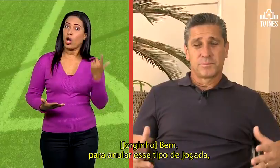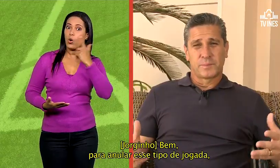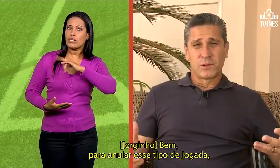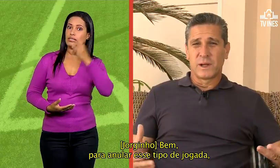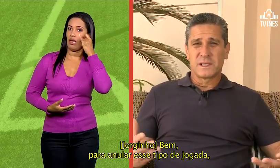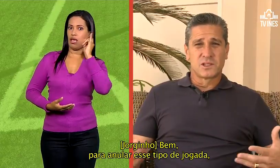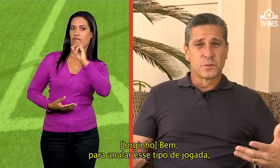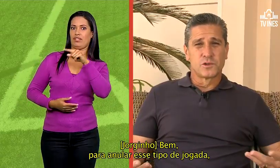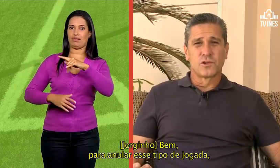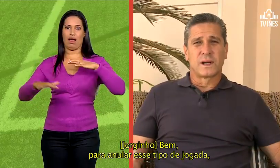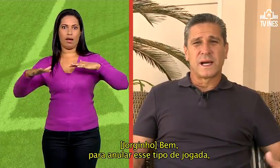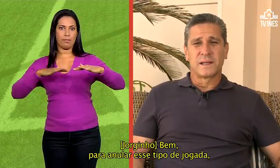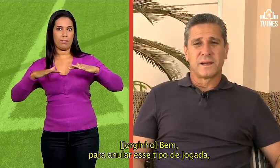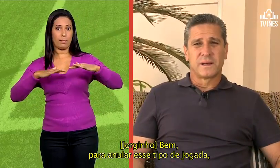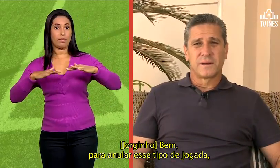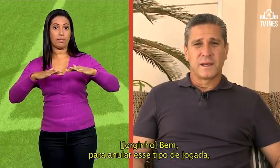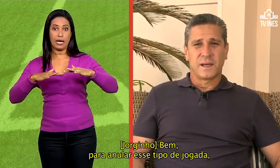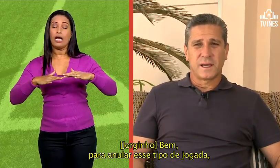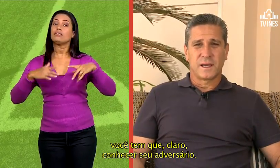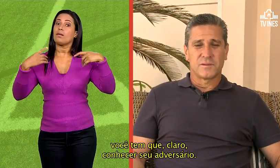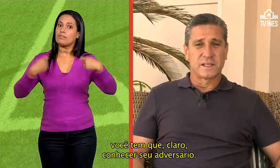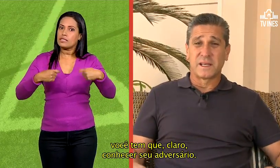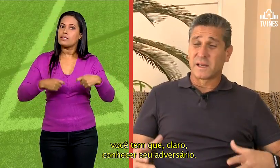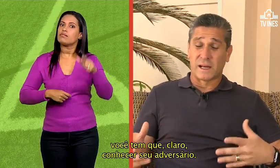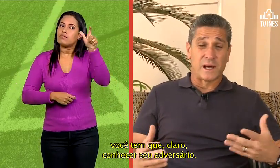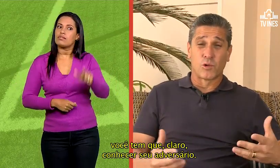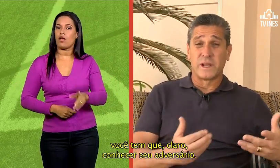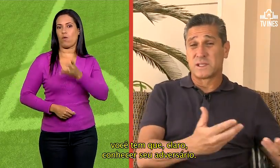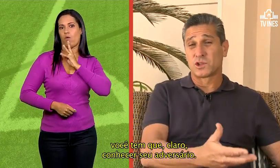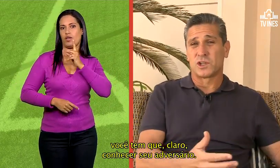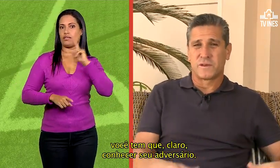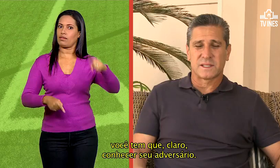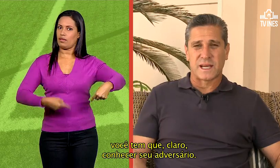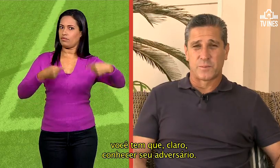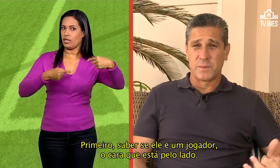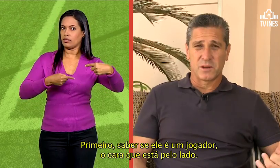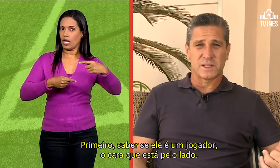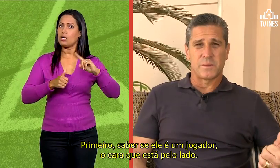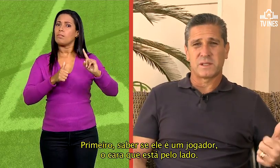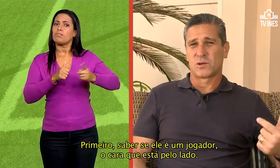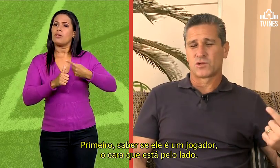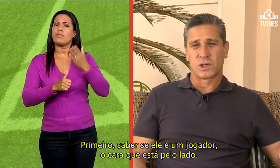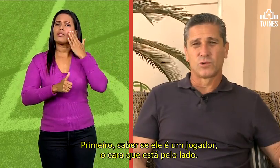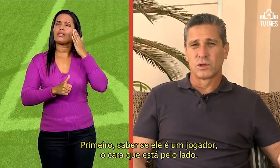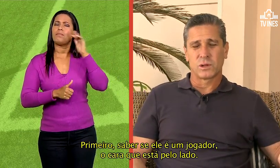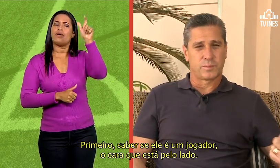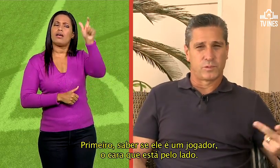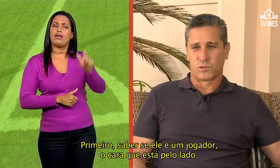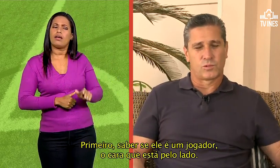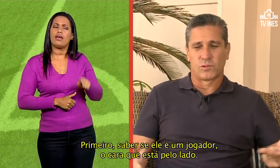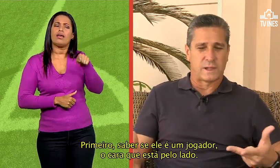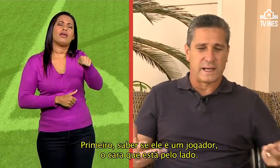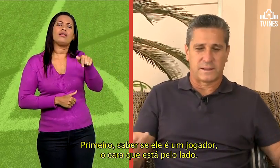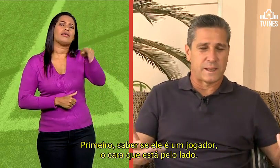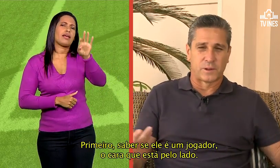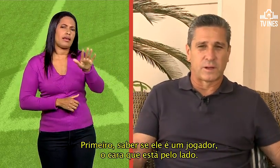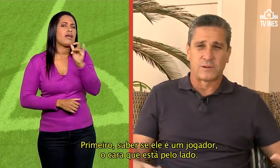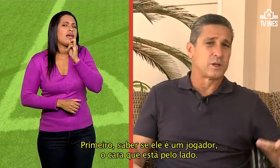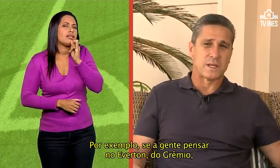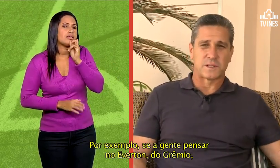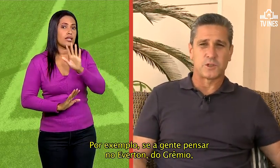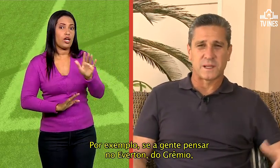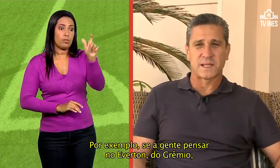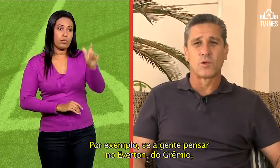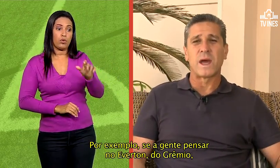Bem, para anular esse tipo de jogada, você tem que, claro, conhecer o seu adversário. Primeiro saber se ele é um jogador, o cara que está